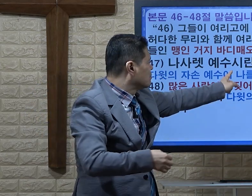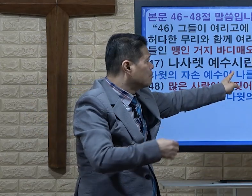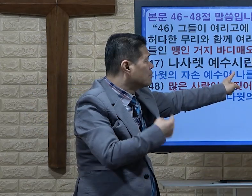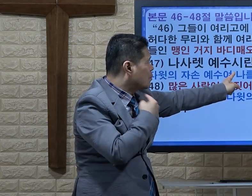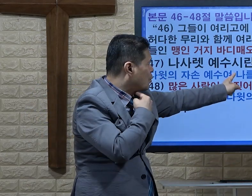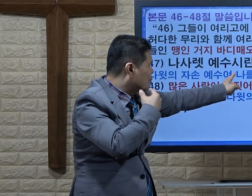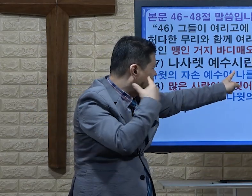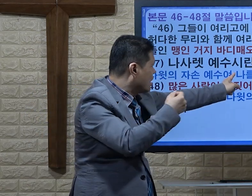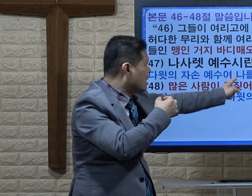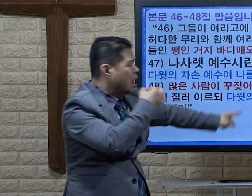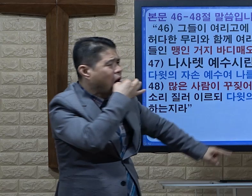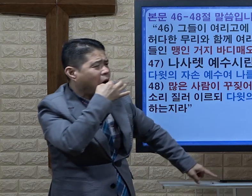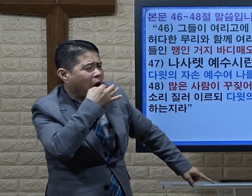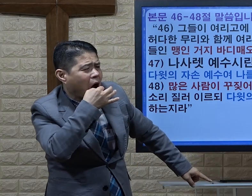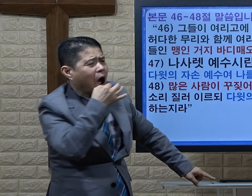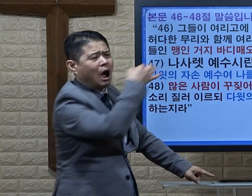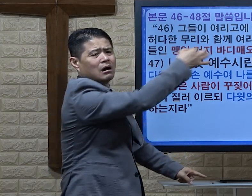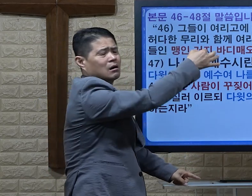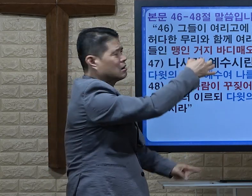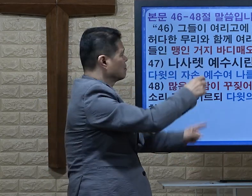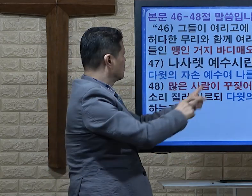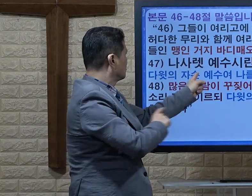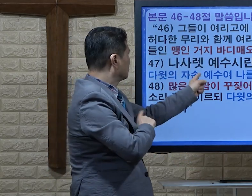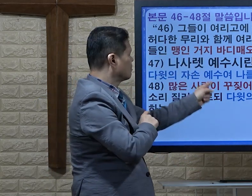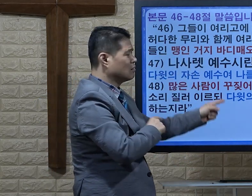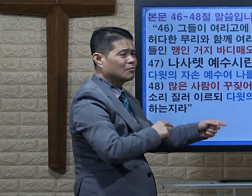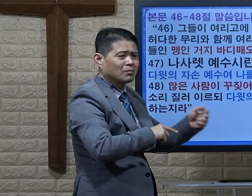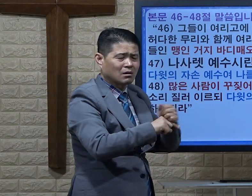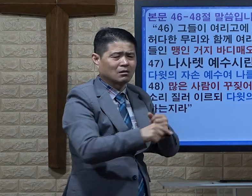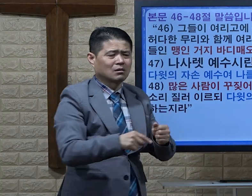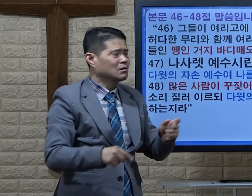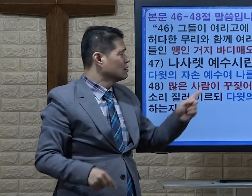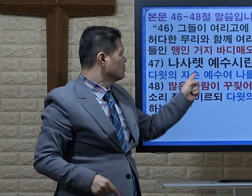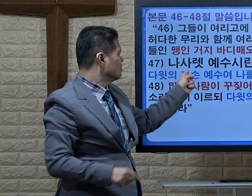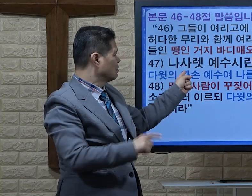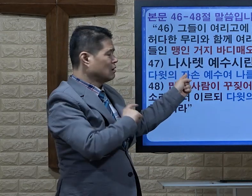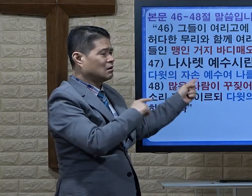잘하신다라는 말을 듣고 소리를 질러 이르되